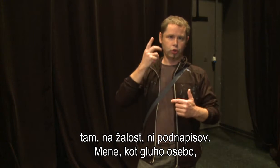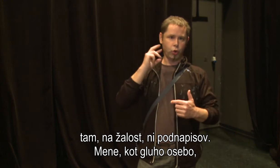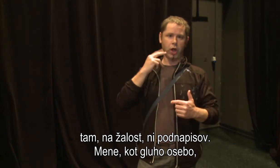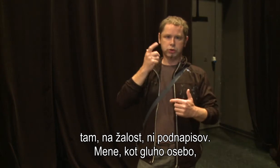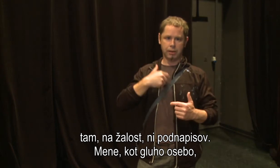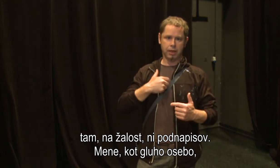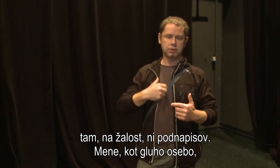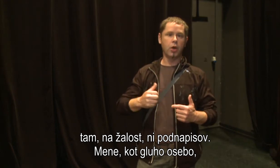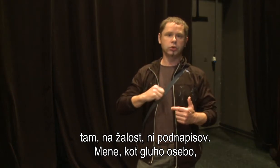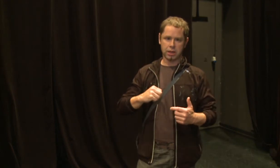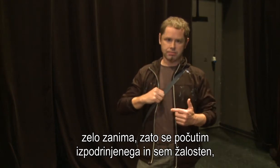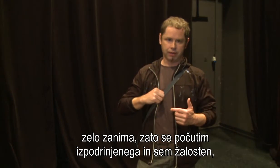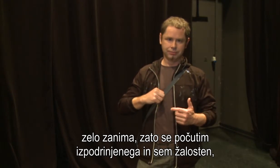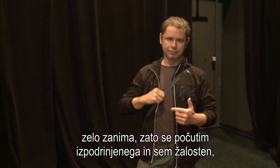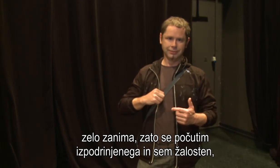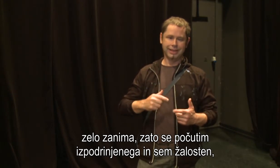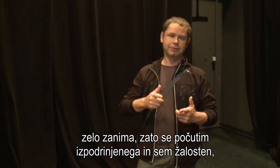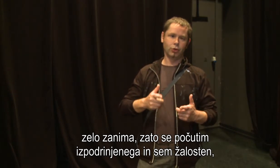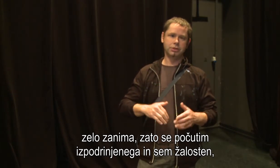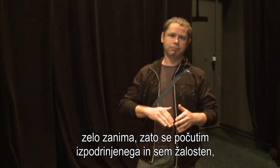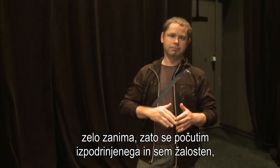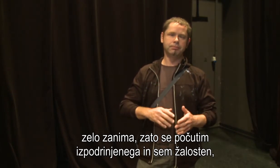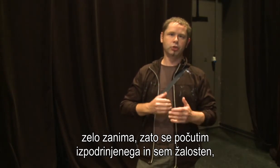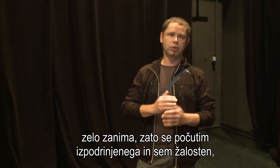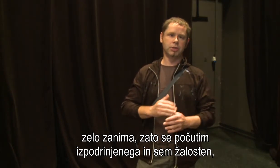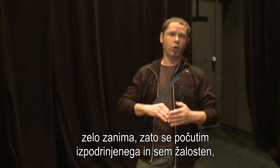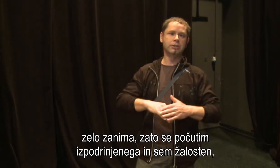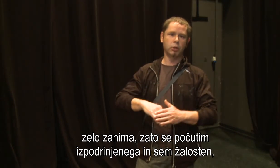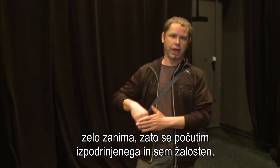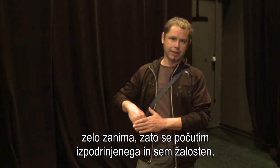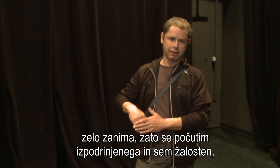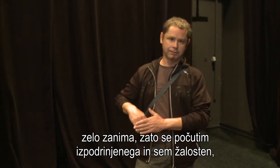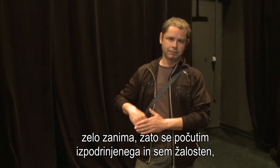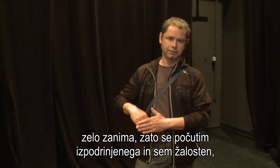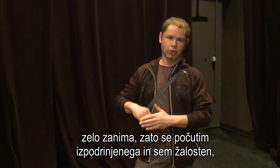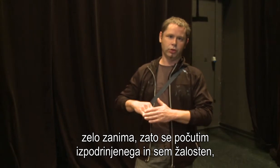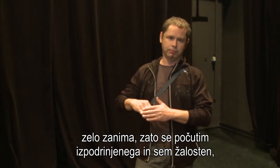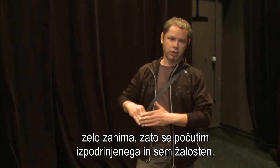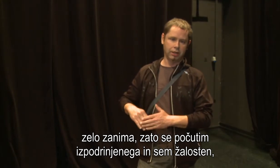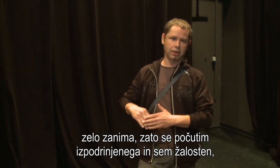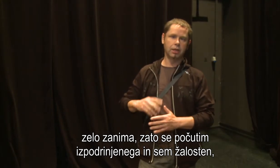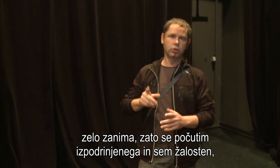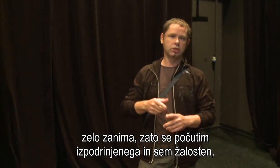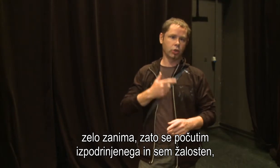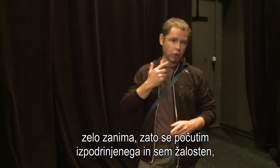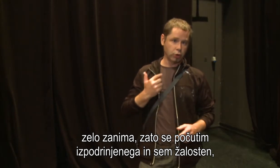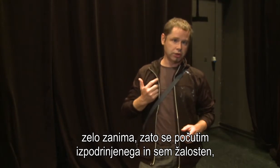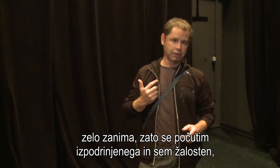druga oseba zelo zanima. In to si počutim zelo izpodrinjen in tudi zelo žalosten,